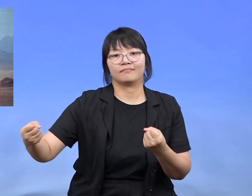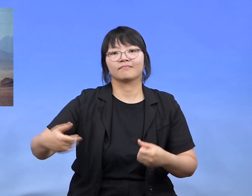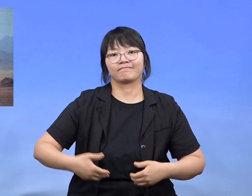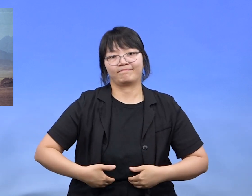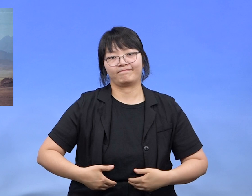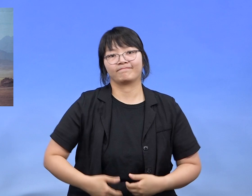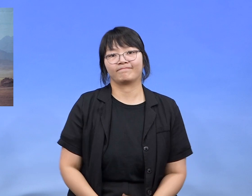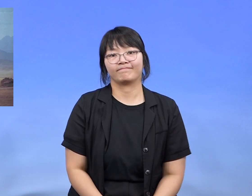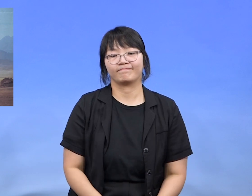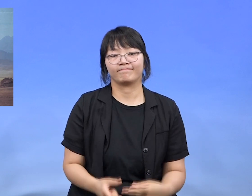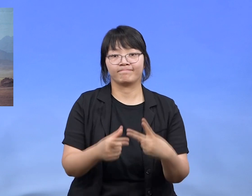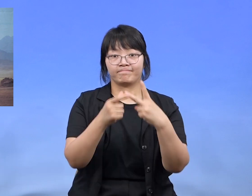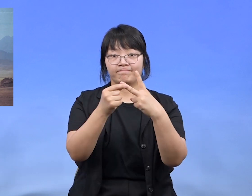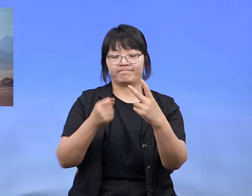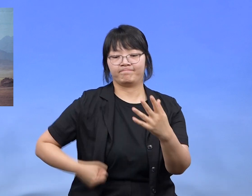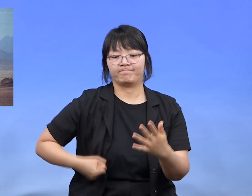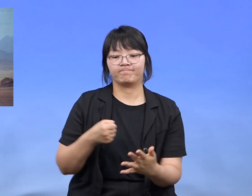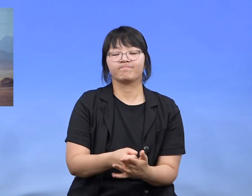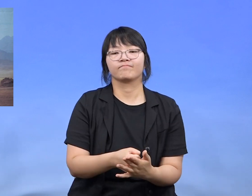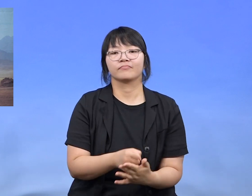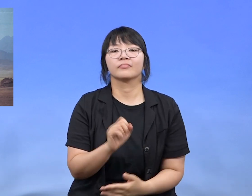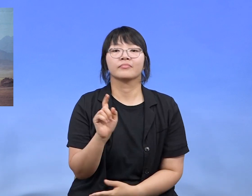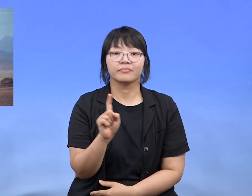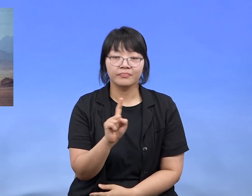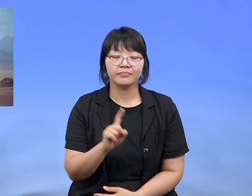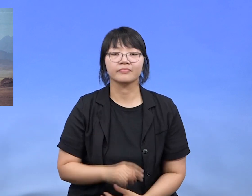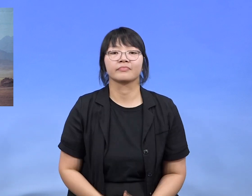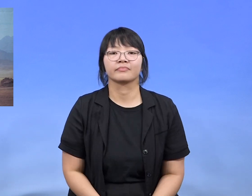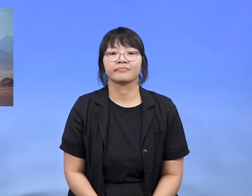자, 그리고 두 번째 필요한 결단은